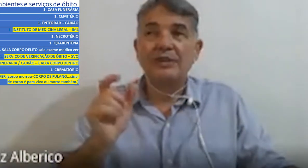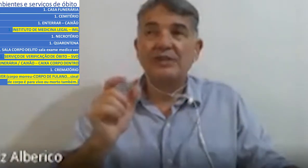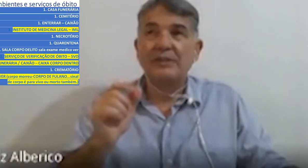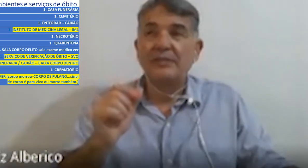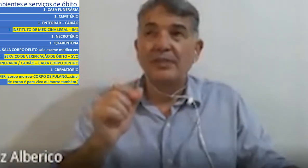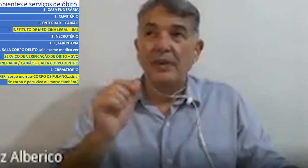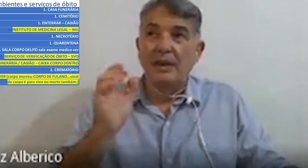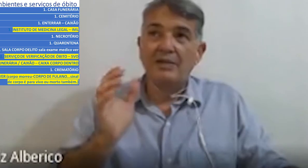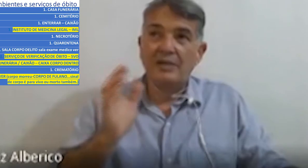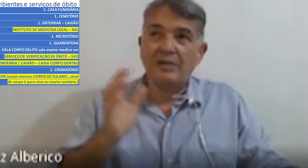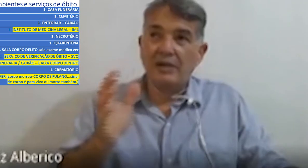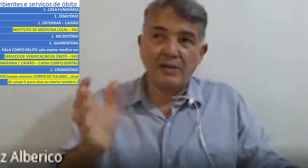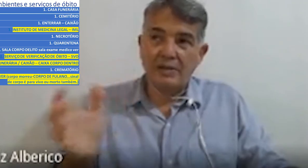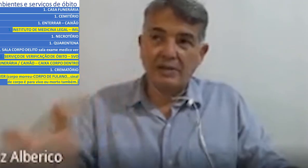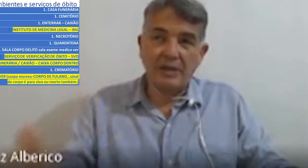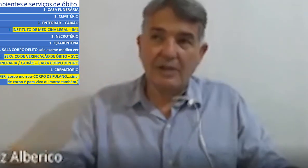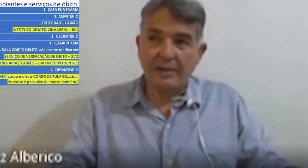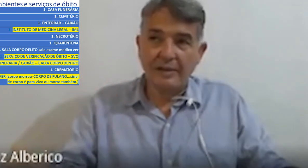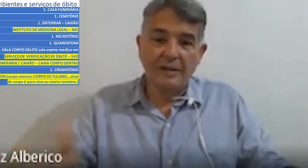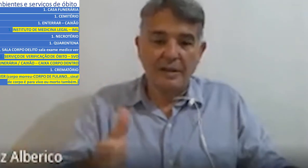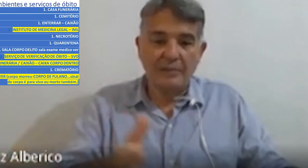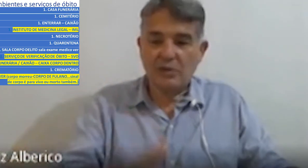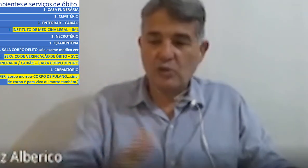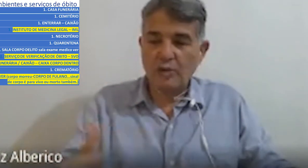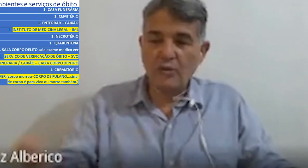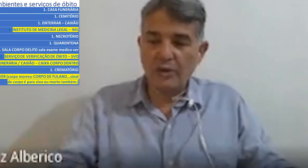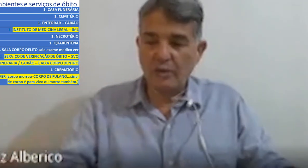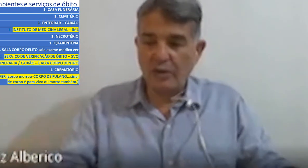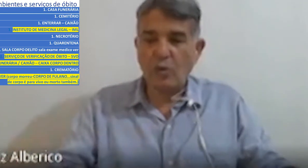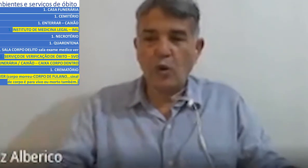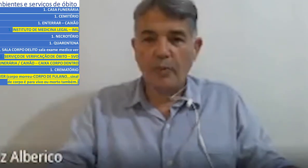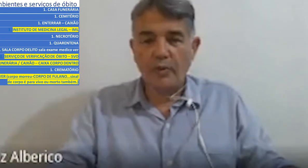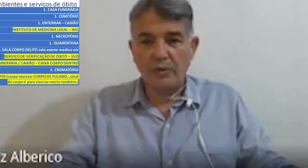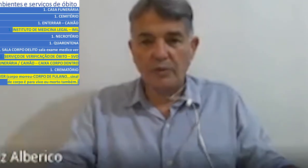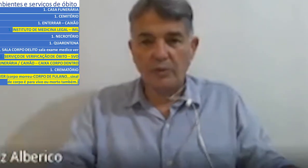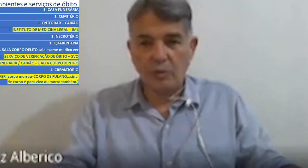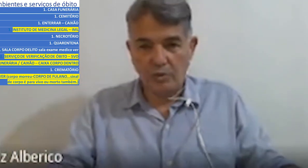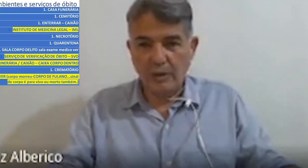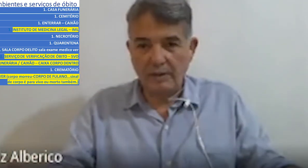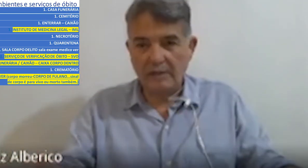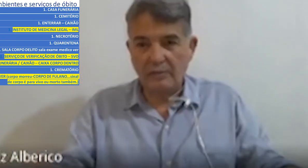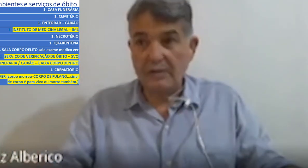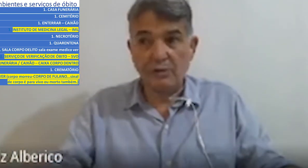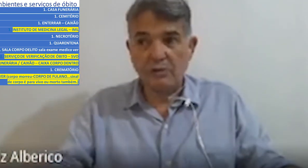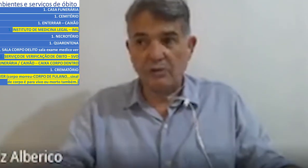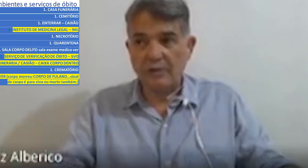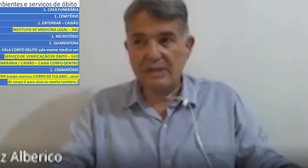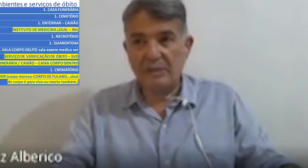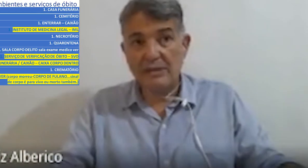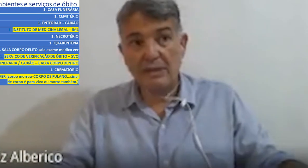veja, a gente tem, a pessoa morreu, é o corpo. Né? Não vai ser mais,